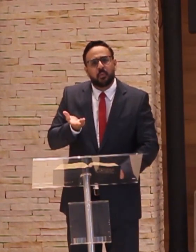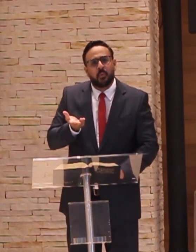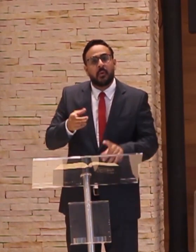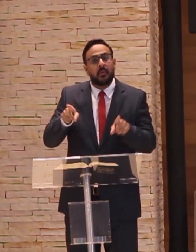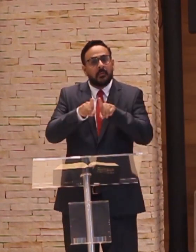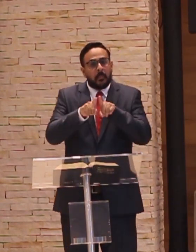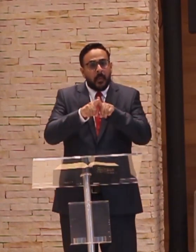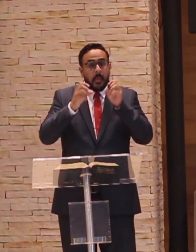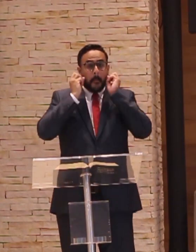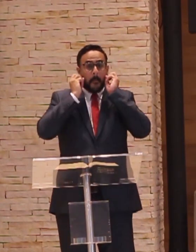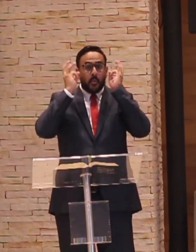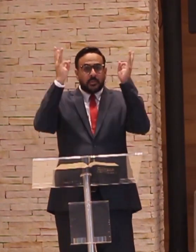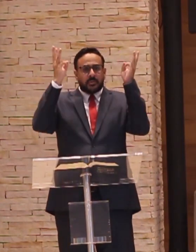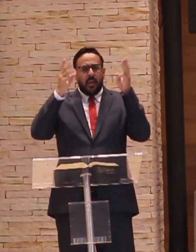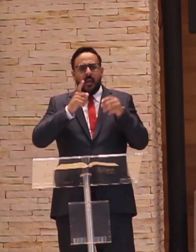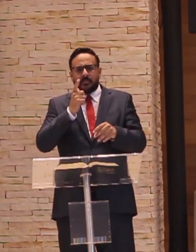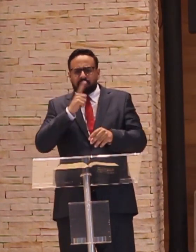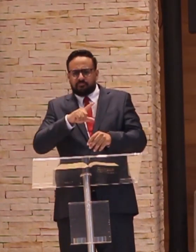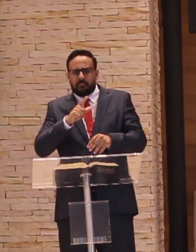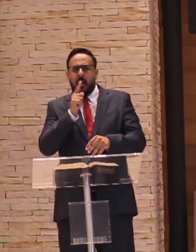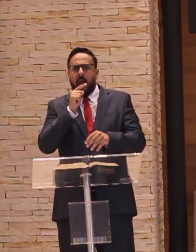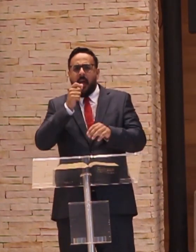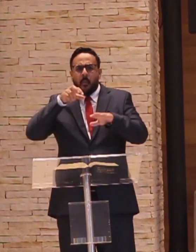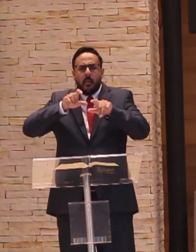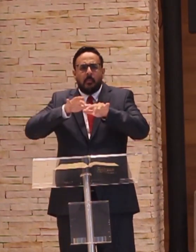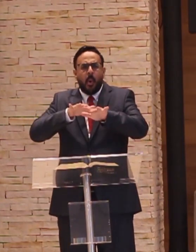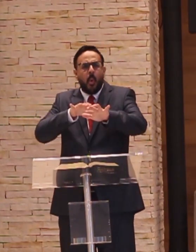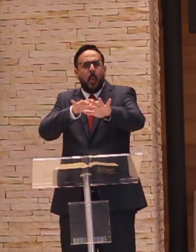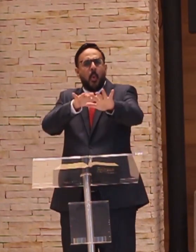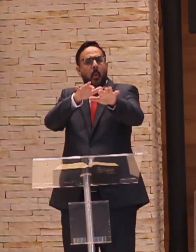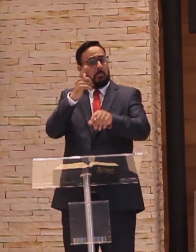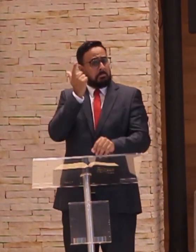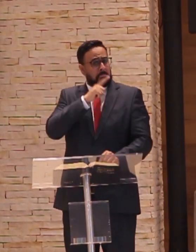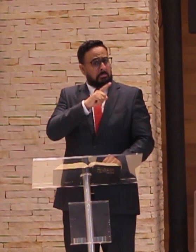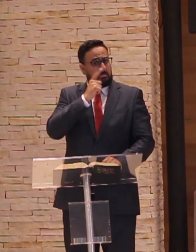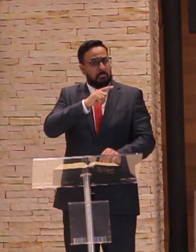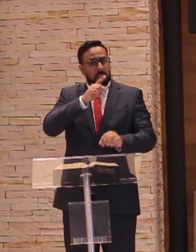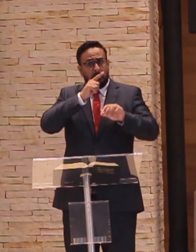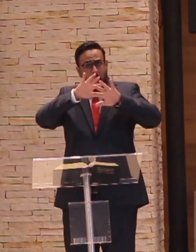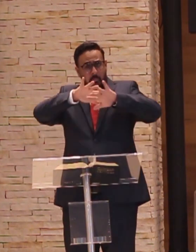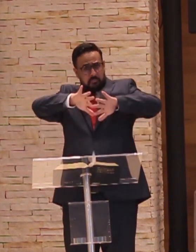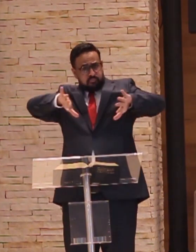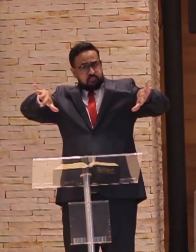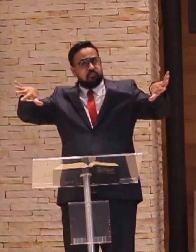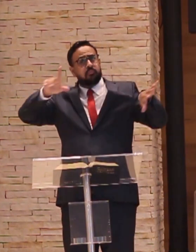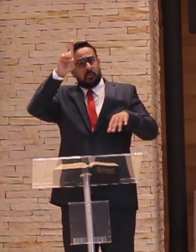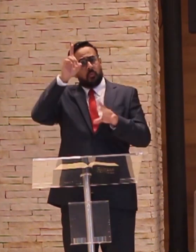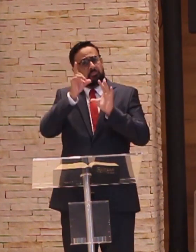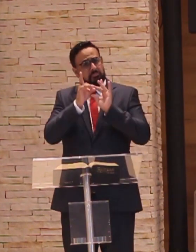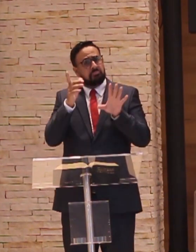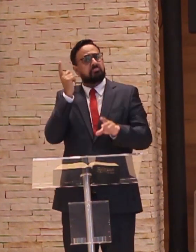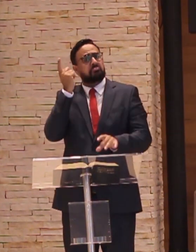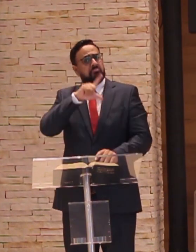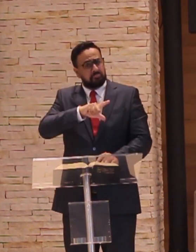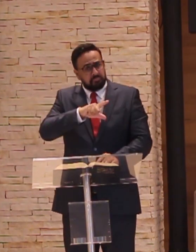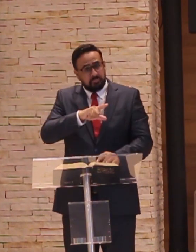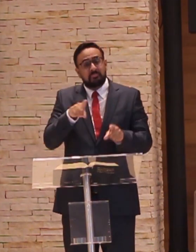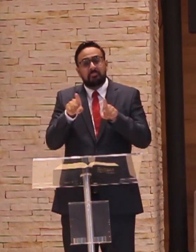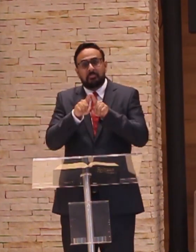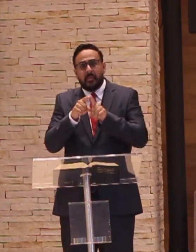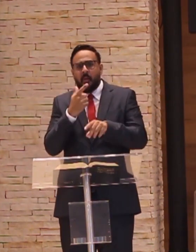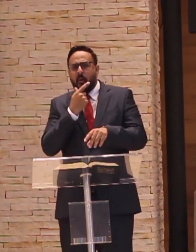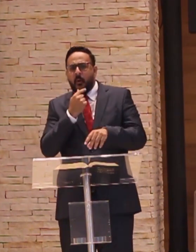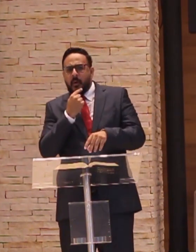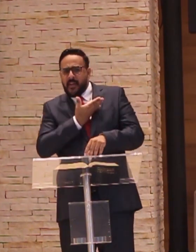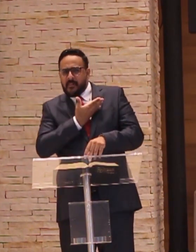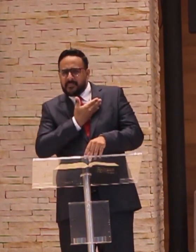dia seguinte abriram a cova, ele estava lá vivo entre os leões. E muitas outras histórias, como